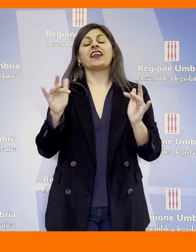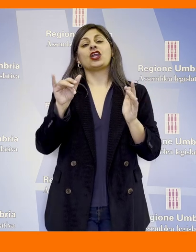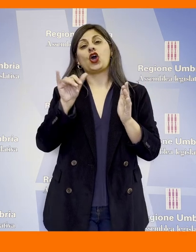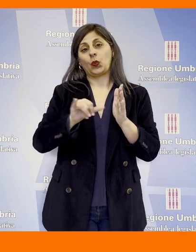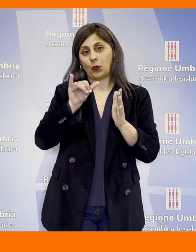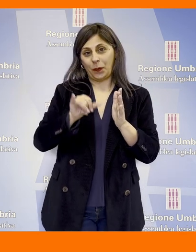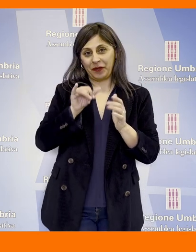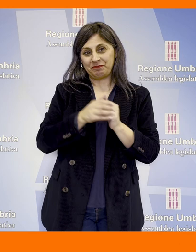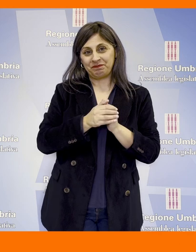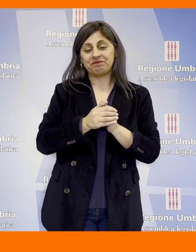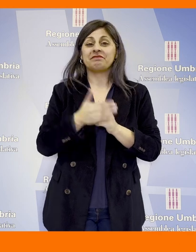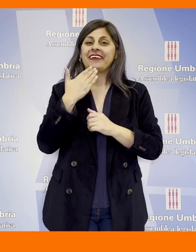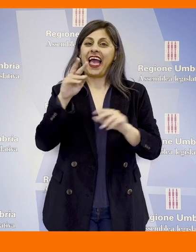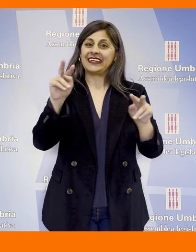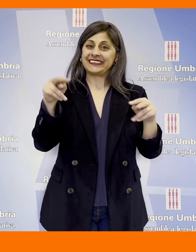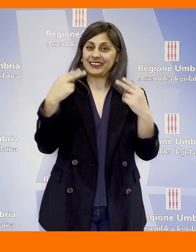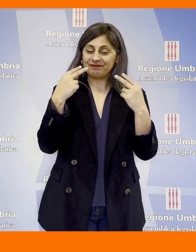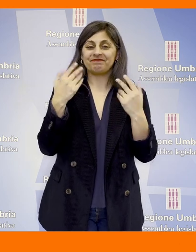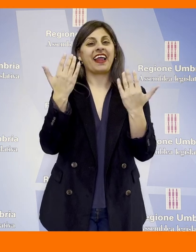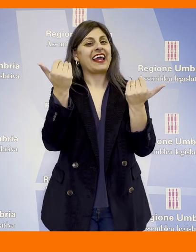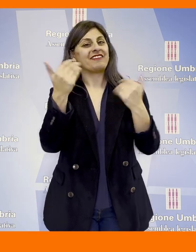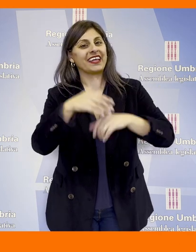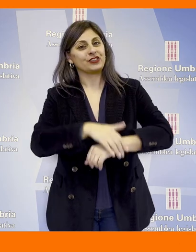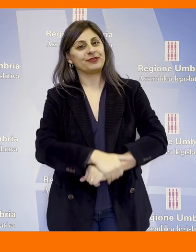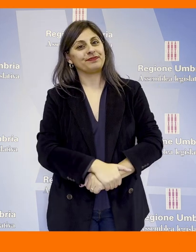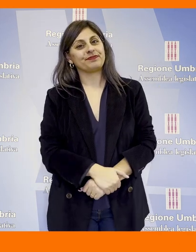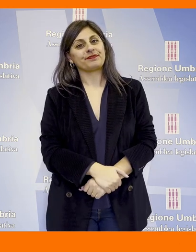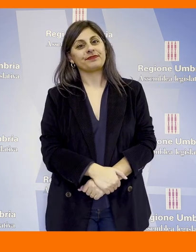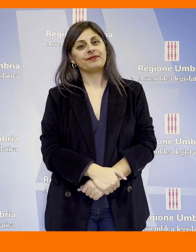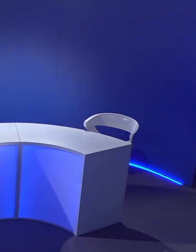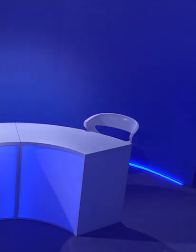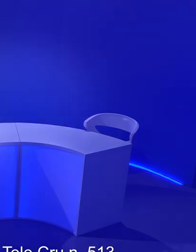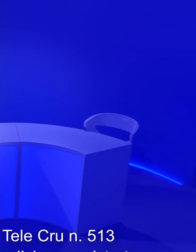su YouTube. Grazie per la vostra attenzione. Arrivederci.